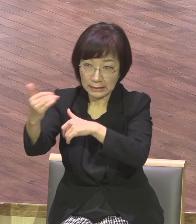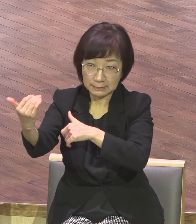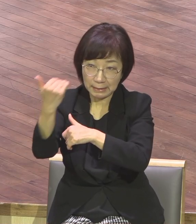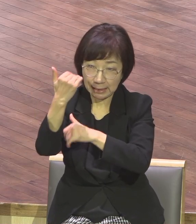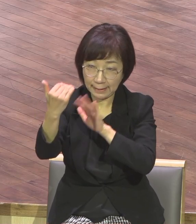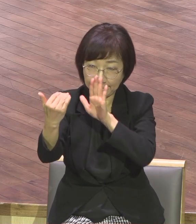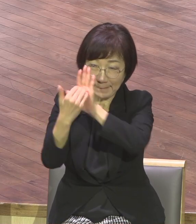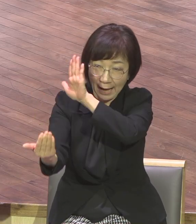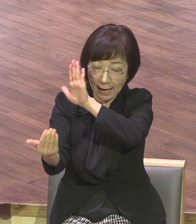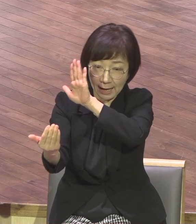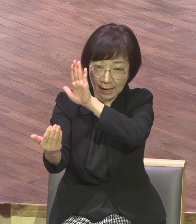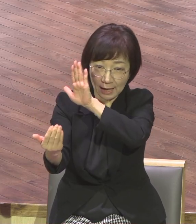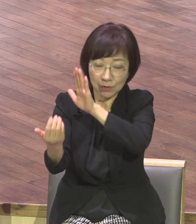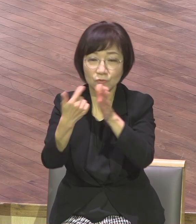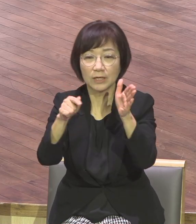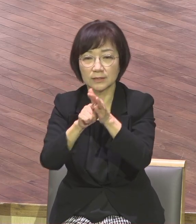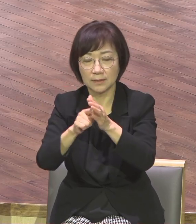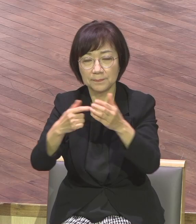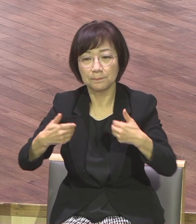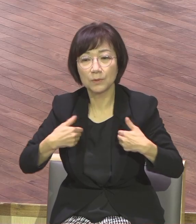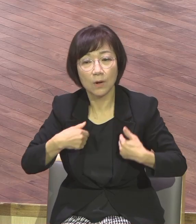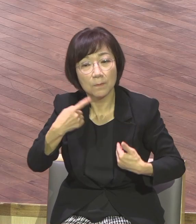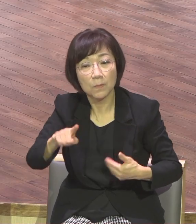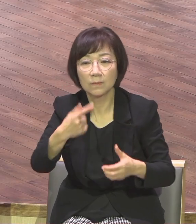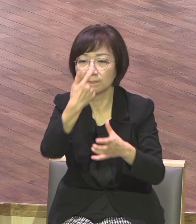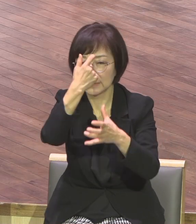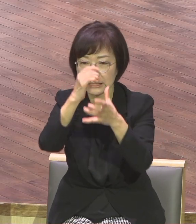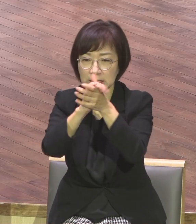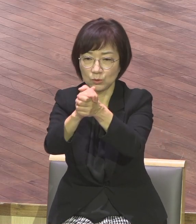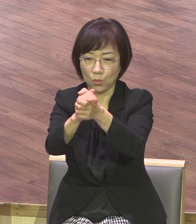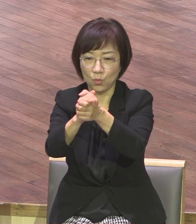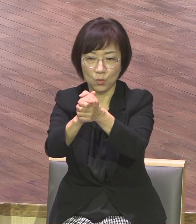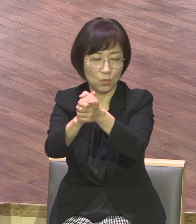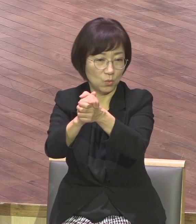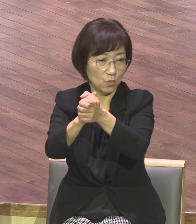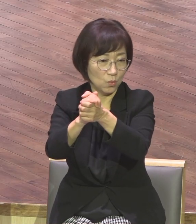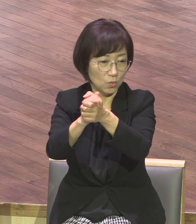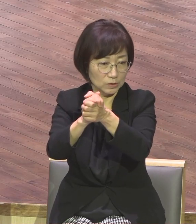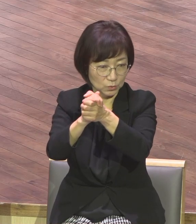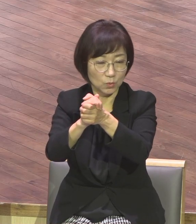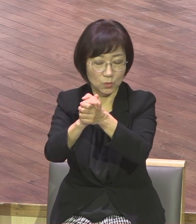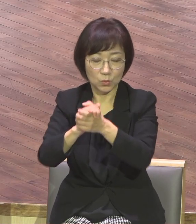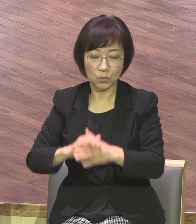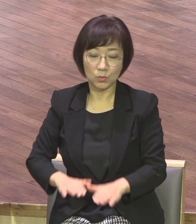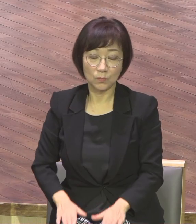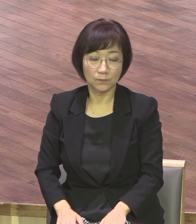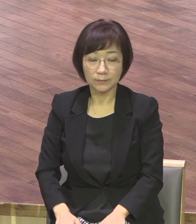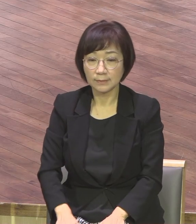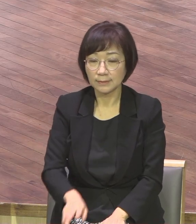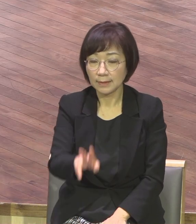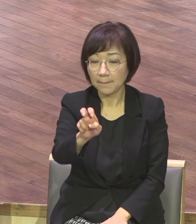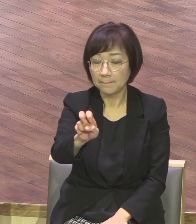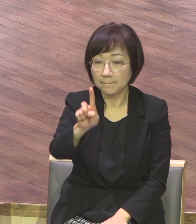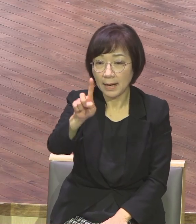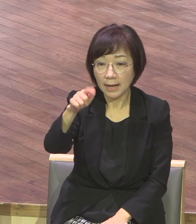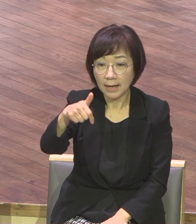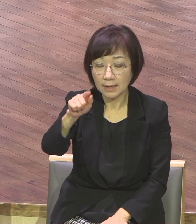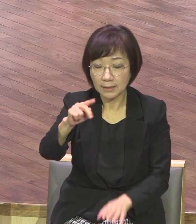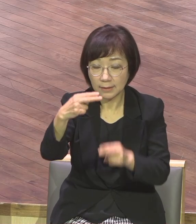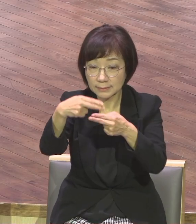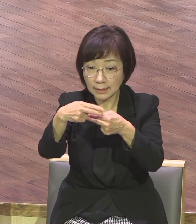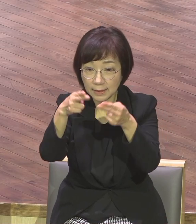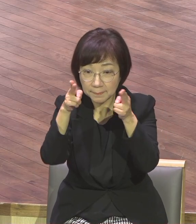안 나가려고 하면 이기려고 하면 승리하려고 하면 영적으로 무장해라. 이 마가다르방에서도 한 사람이 기도한 게